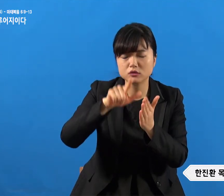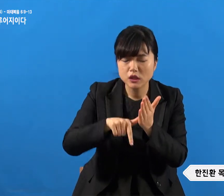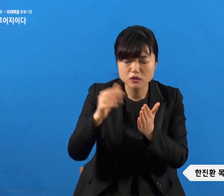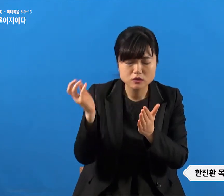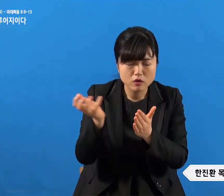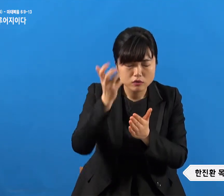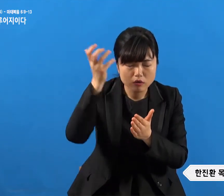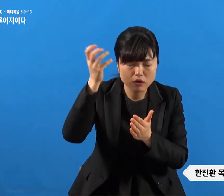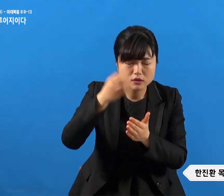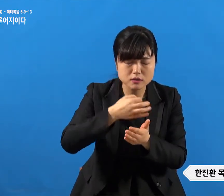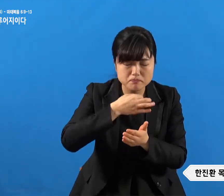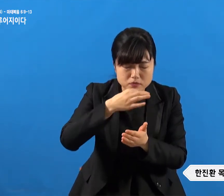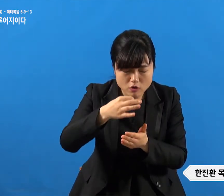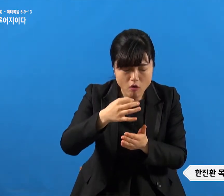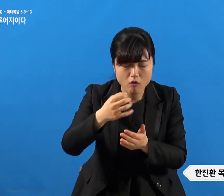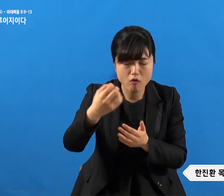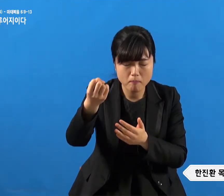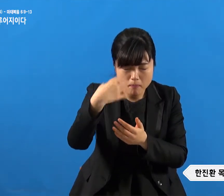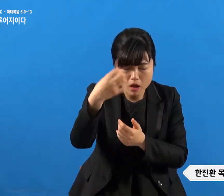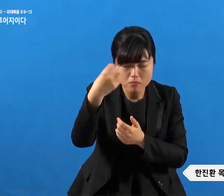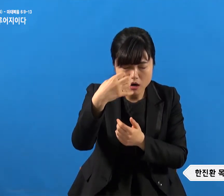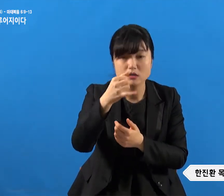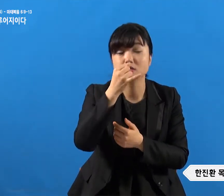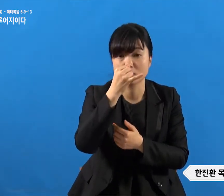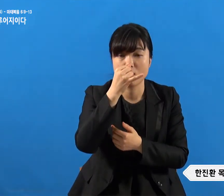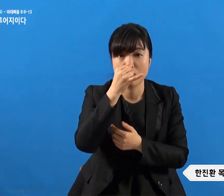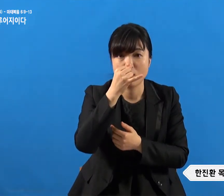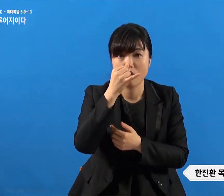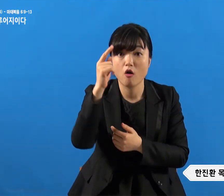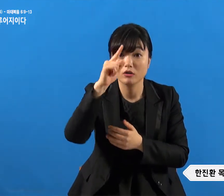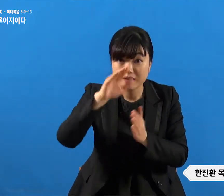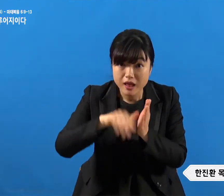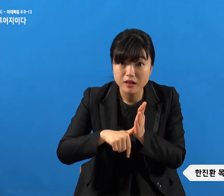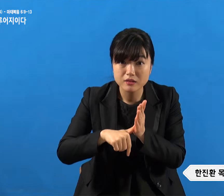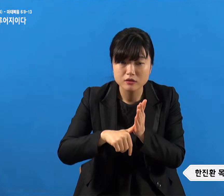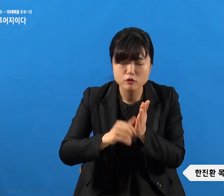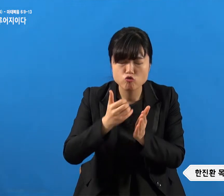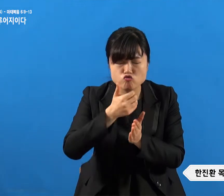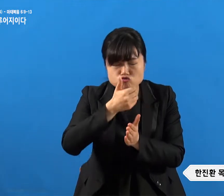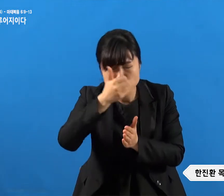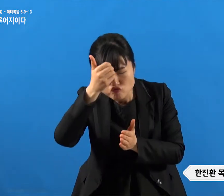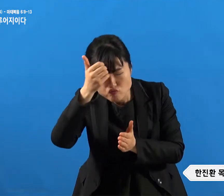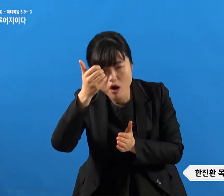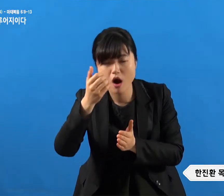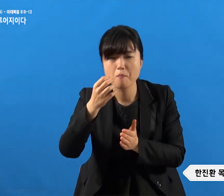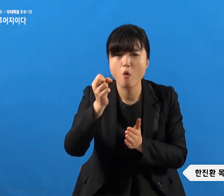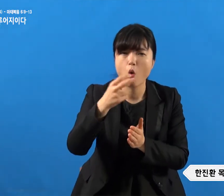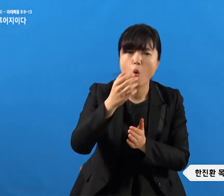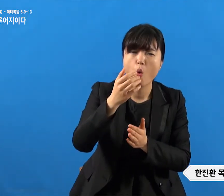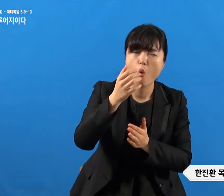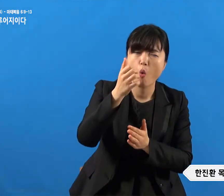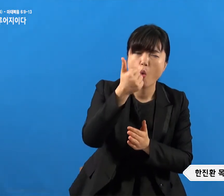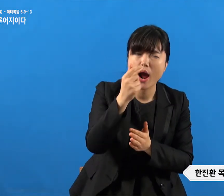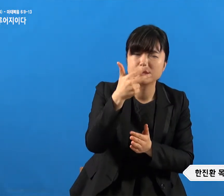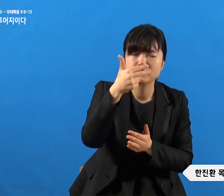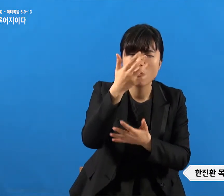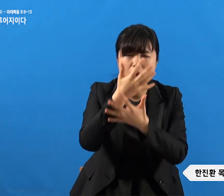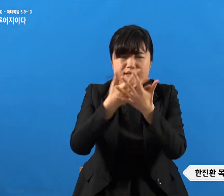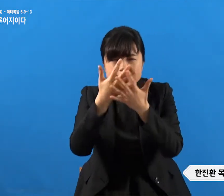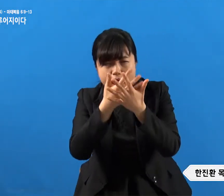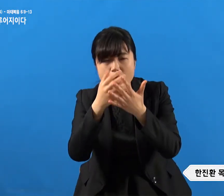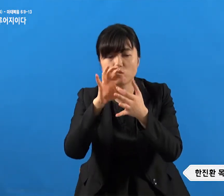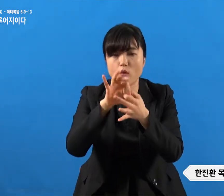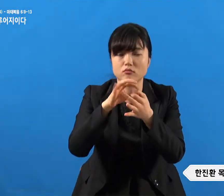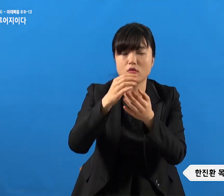때는 성령께서 음성으로 말씀하실 때도 있습니다. 어떨 때는 꿈이나 환상을 통해서 보여주실 때도